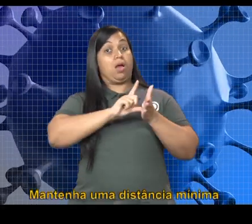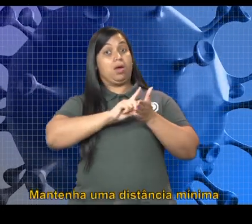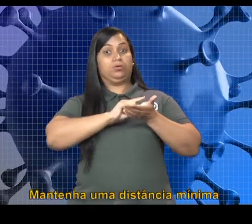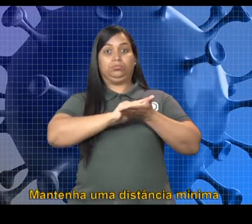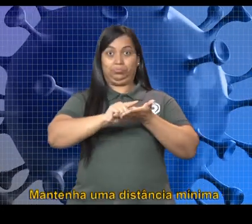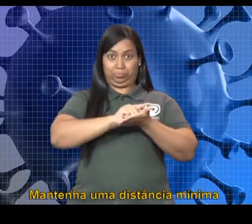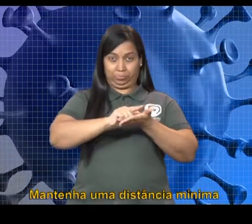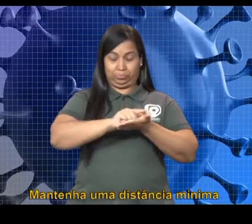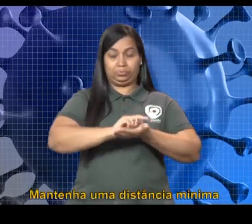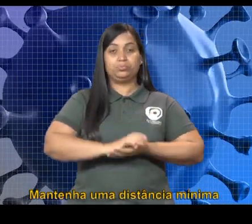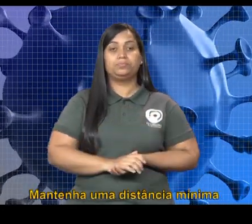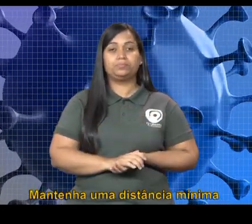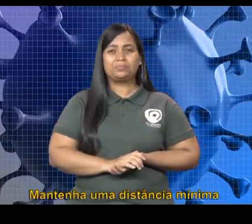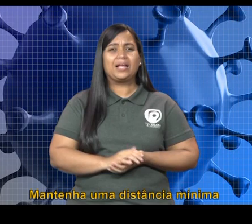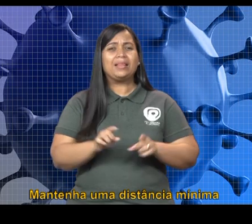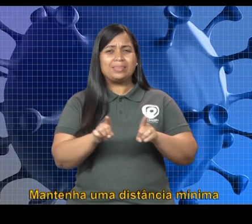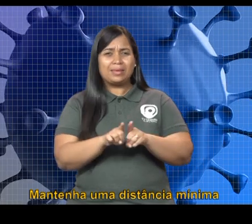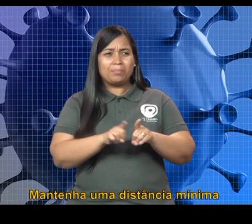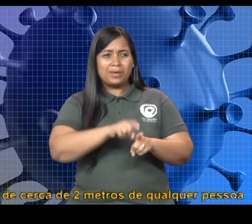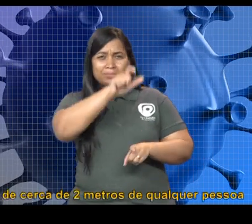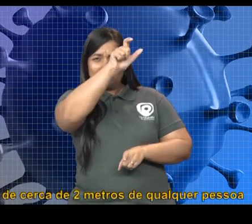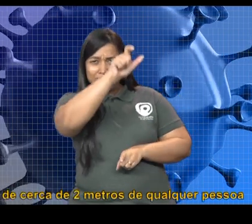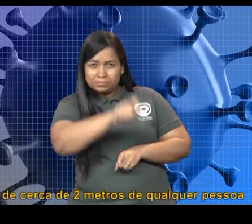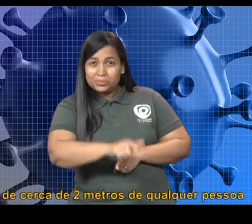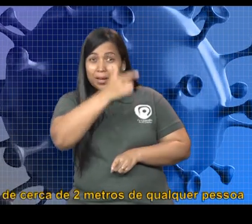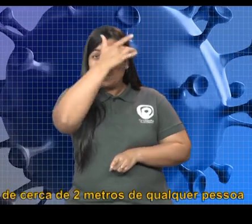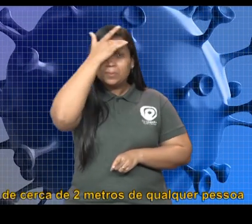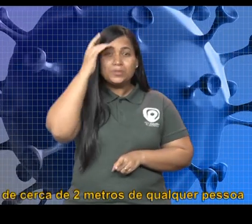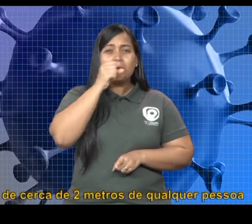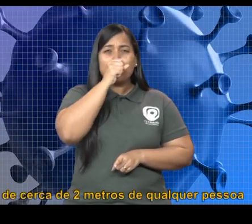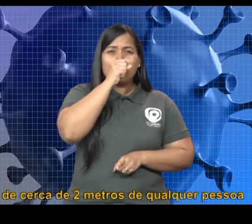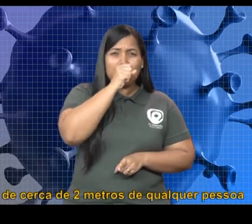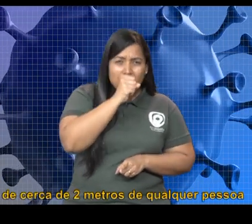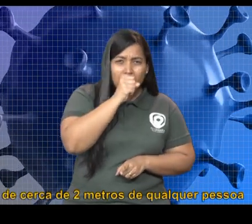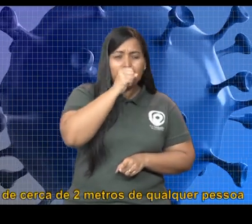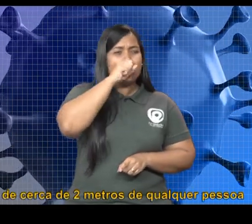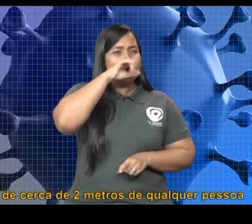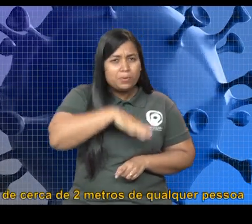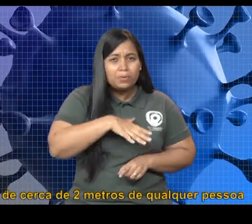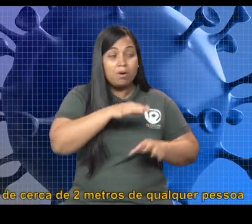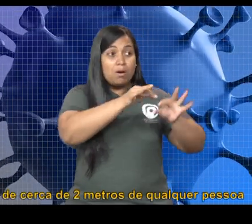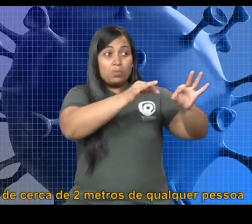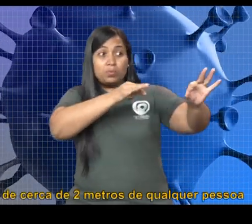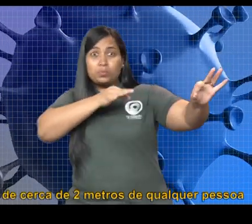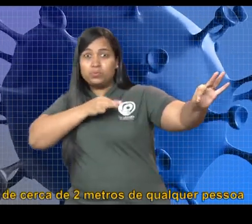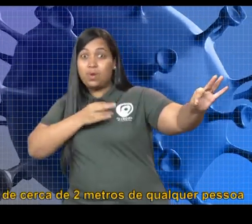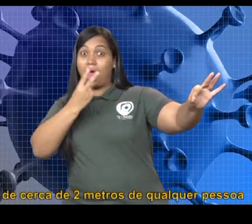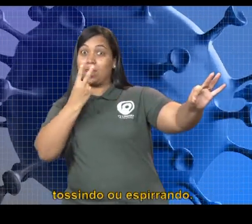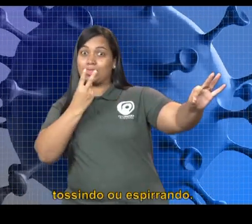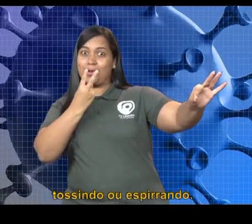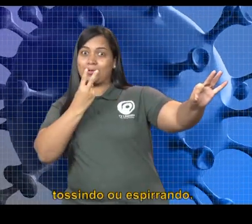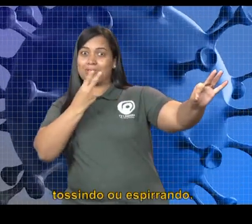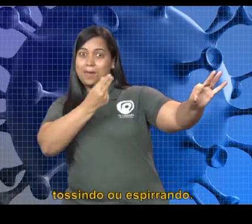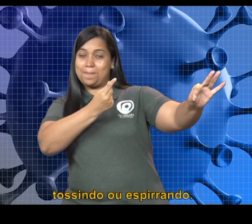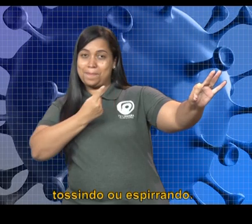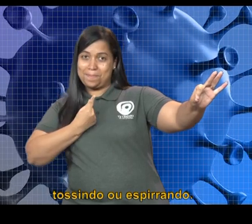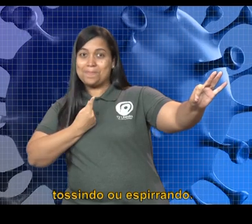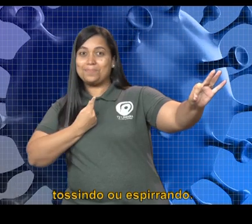Mantenha uma distância mínima de cerca de 2 metros de qualquer pessoa, tossindo